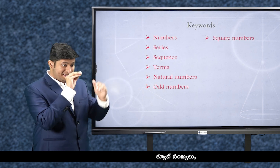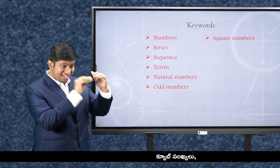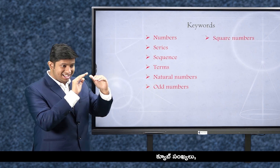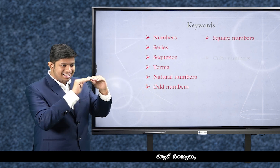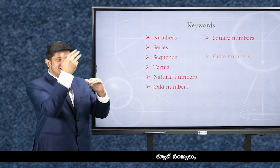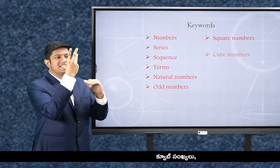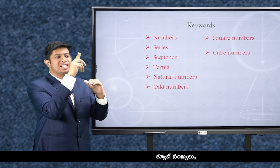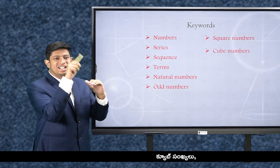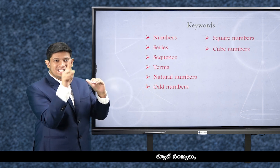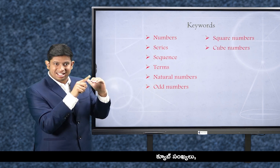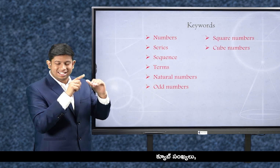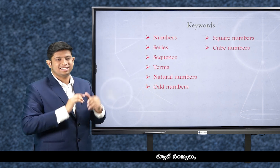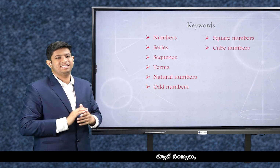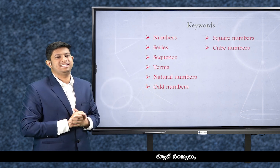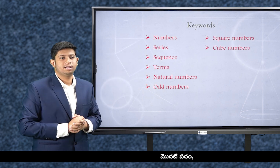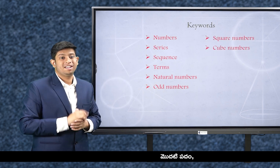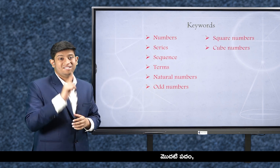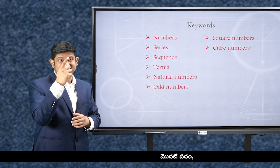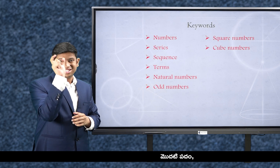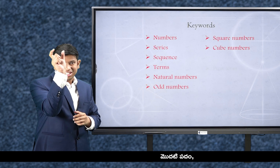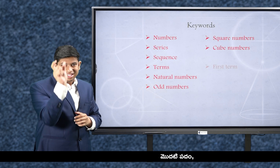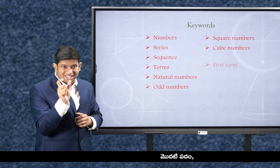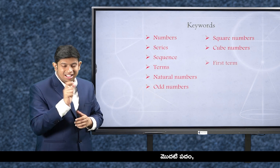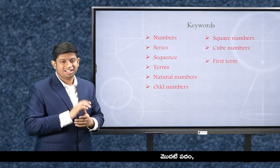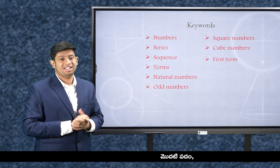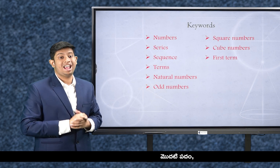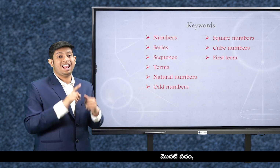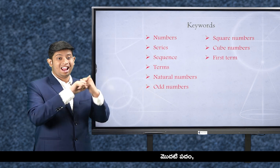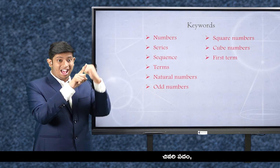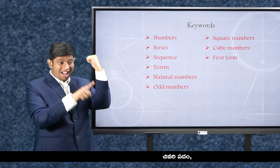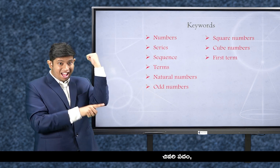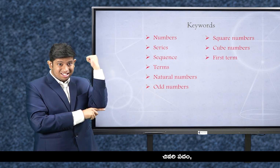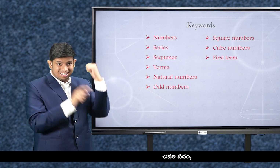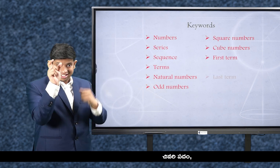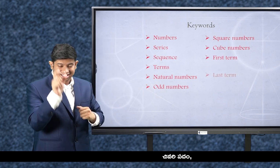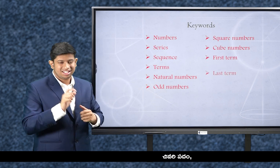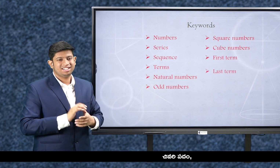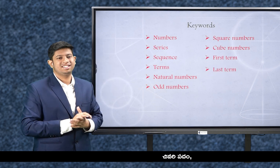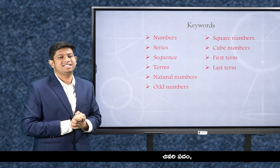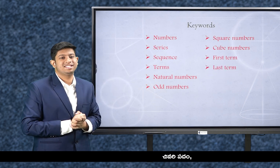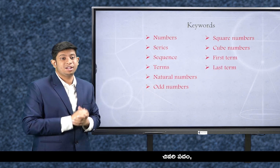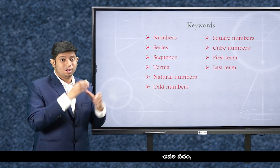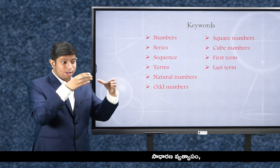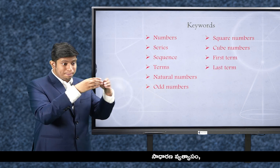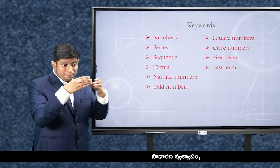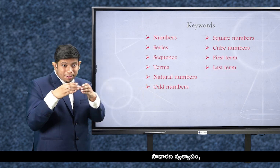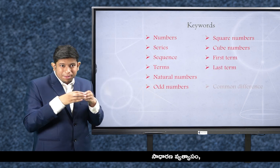క్యూబ్ సంఖ్యలు, మొదటి పదం, చివరి పదం, సాధారణ